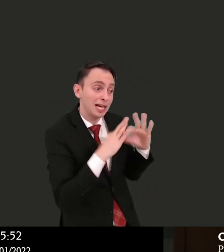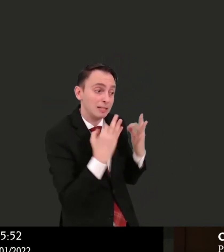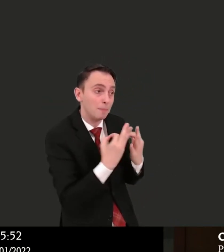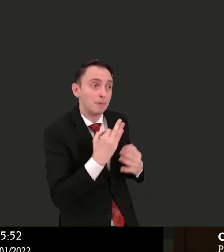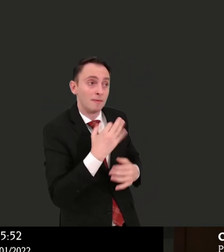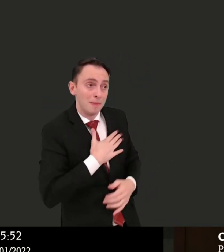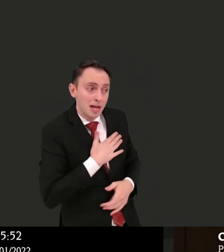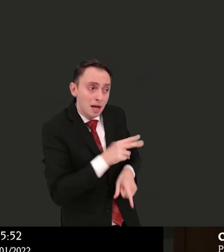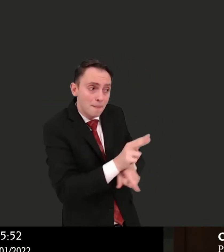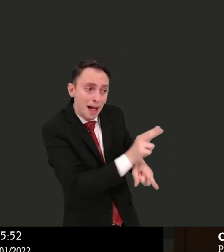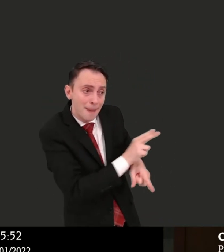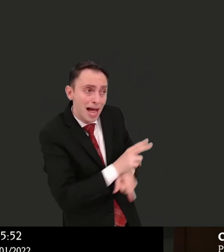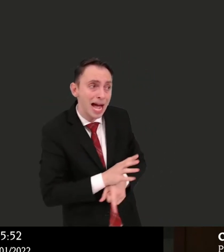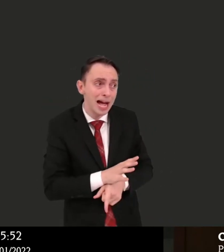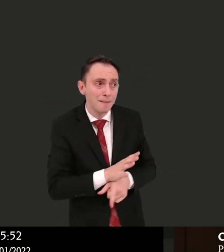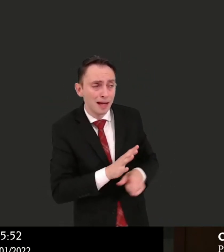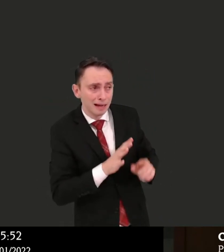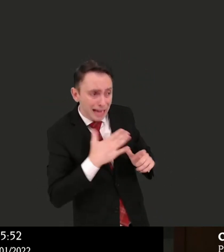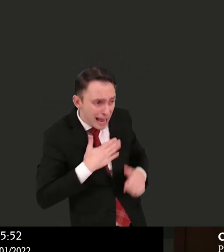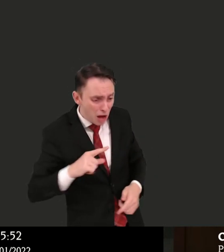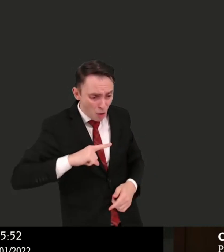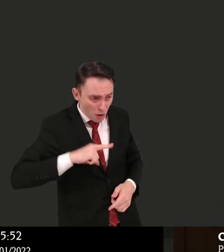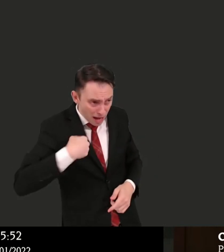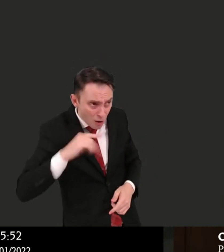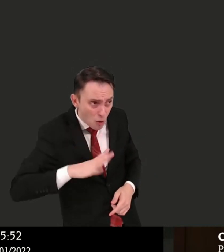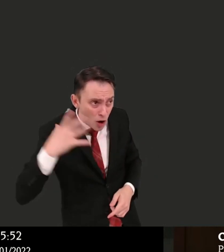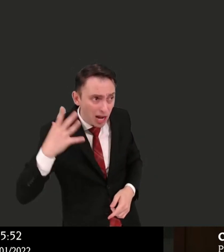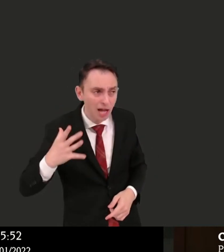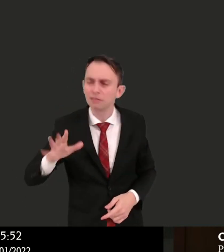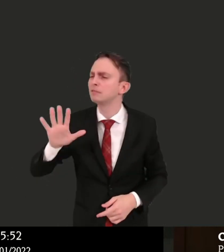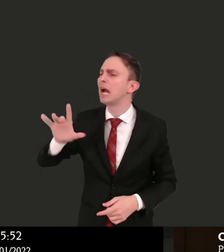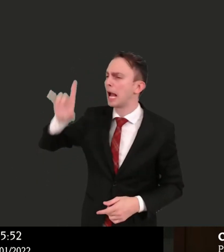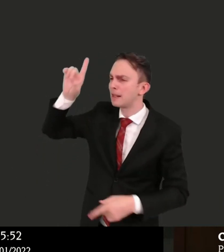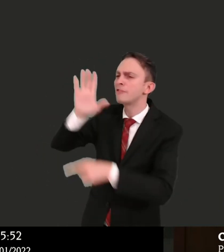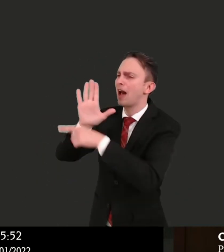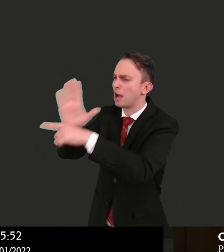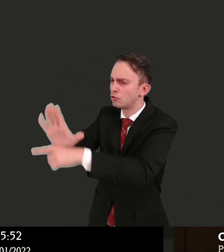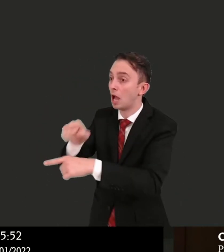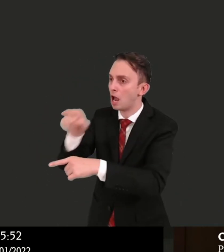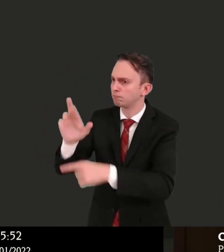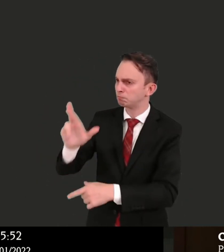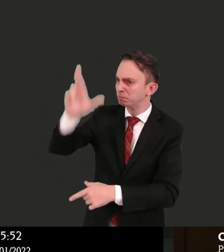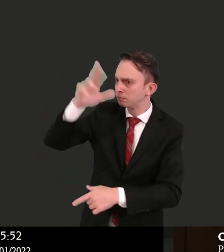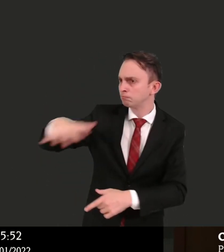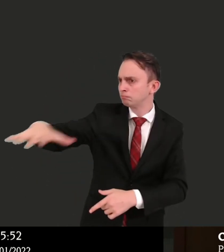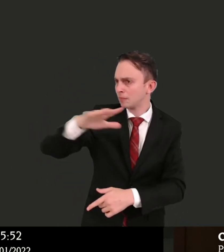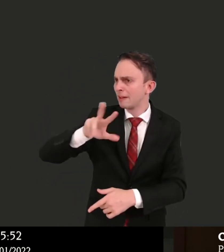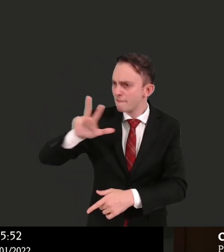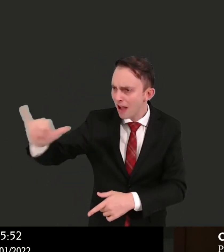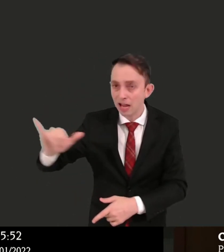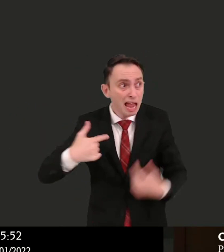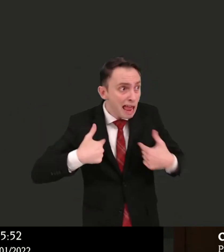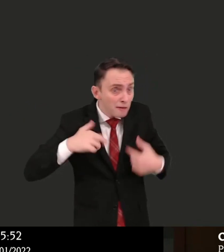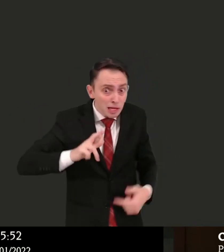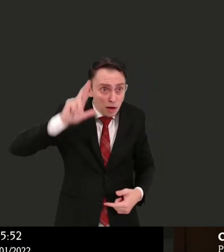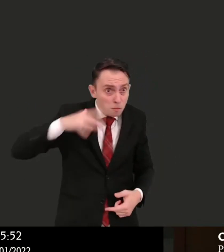Senhor vai fazer um livramento pela sua mão, mas eu não posso, eu sou o menor da minha casa. Você é o menor da casa sua,